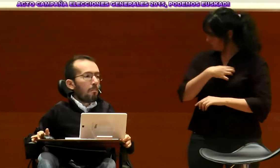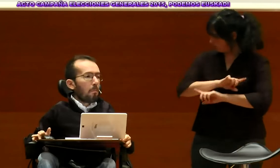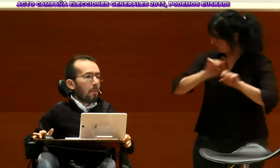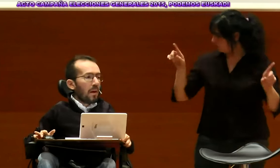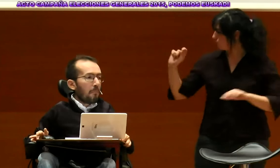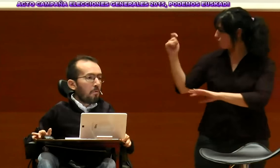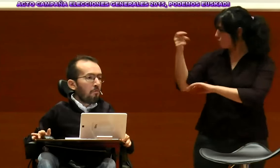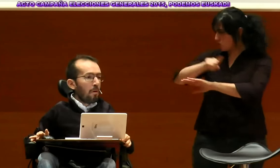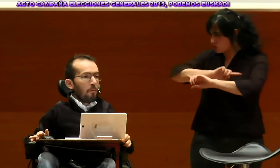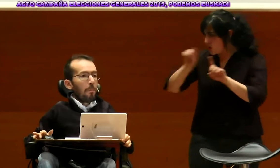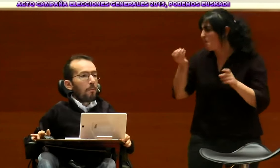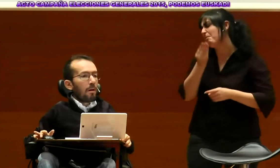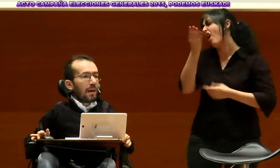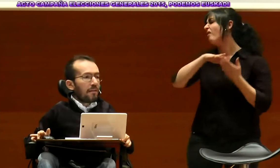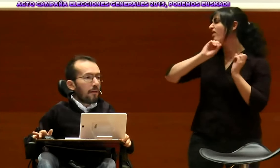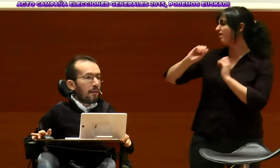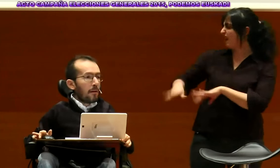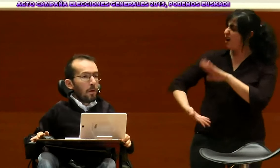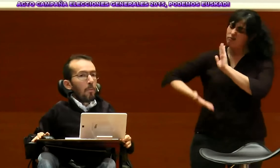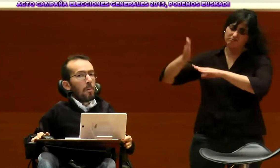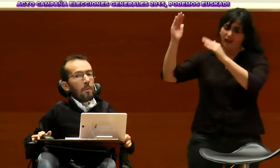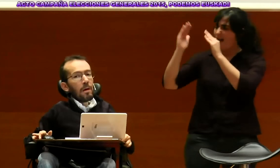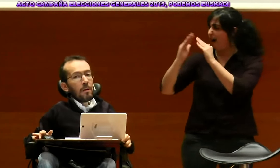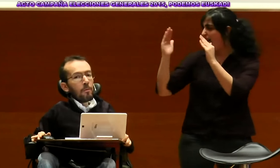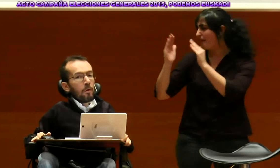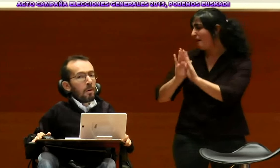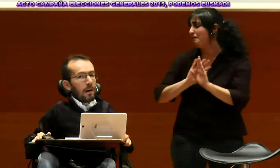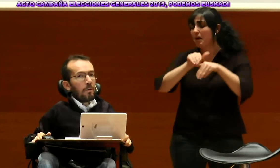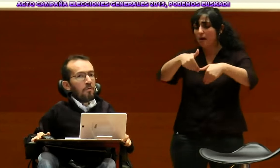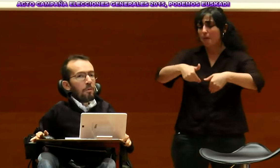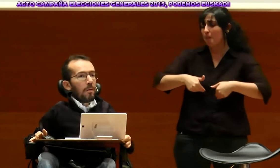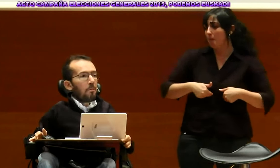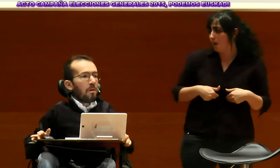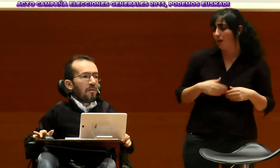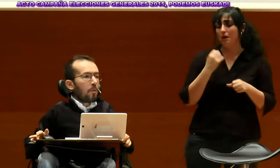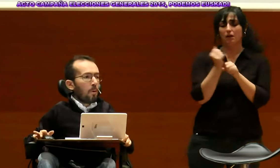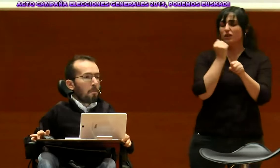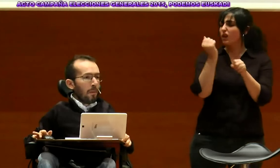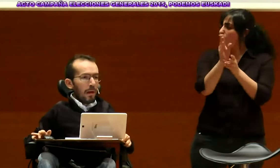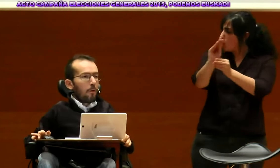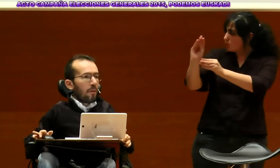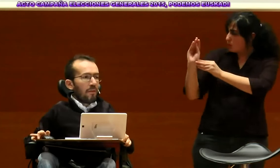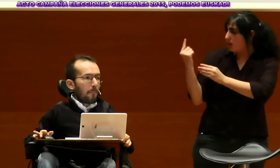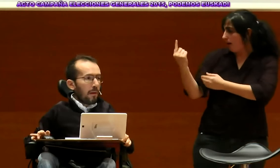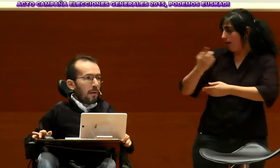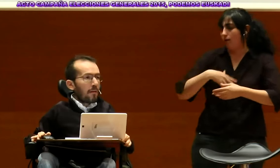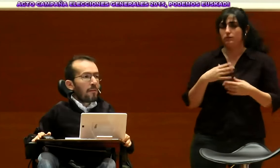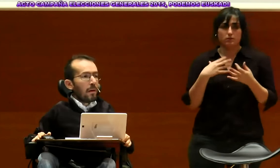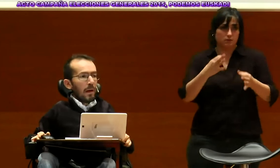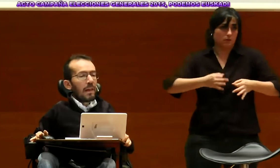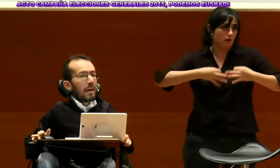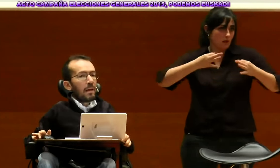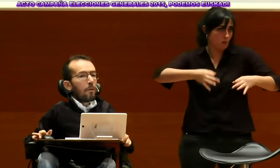mejor lo dejamos, nos vamos a casa, nos volvemos cada uno a nuestro trabajo, que esto es lo de siempre.